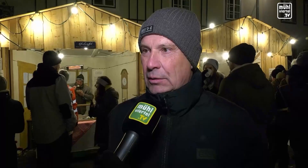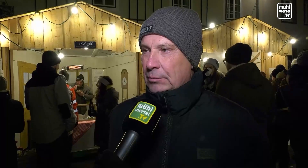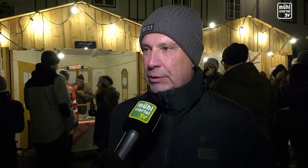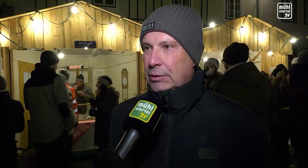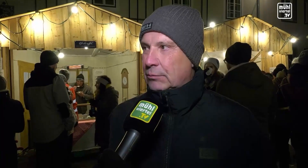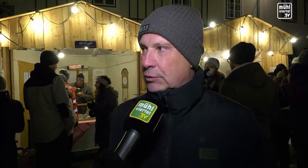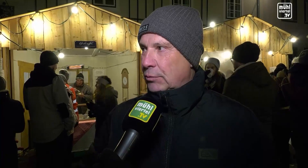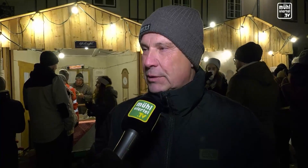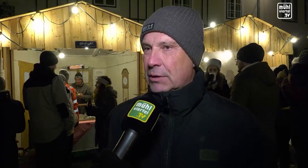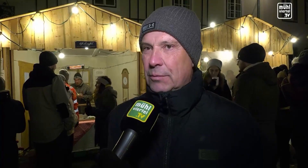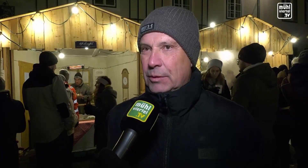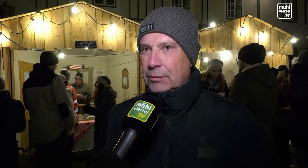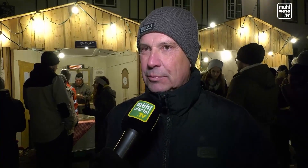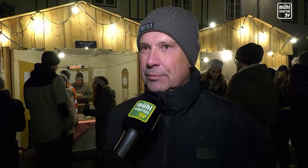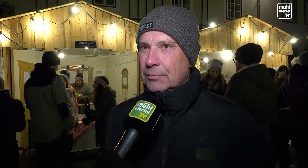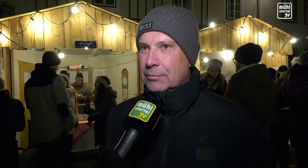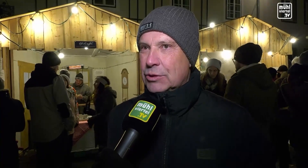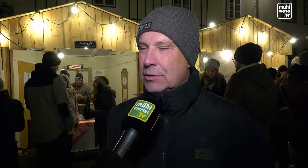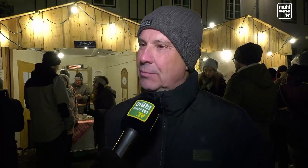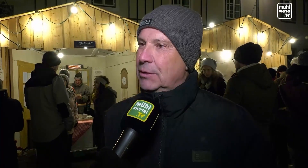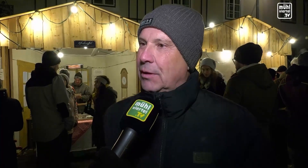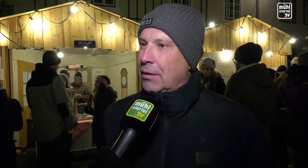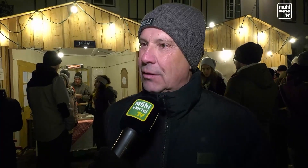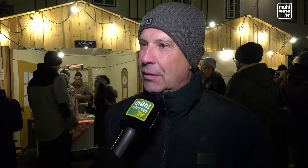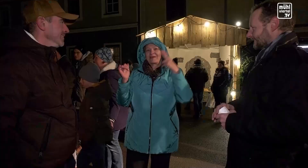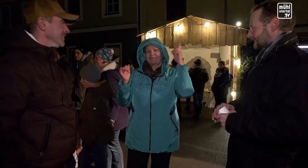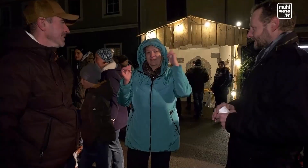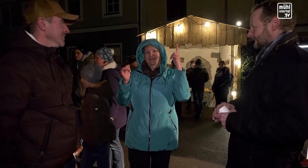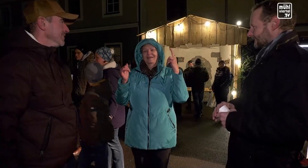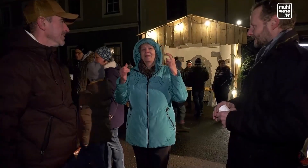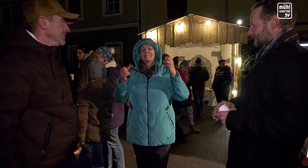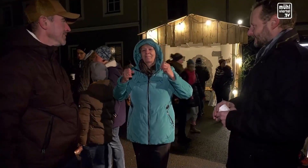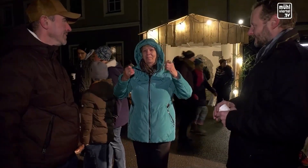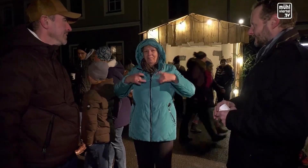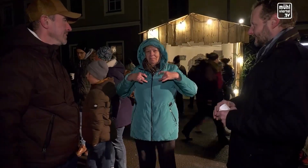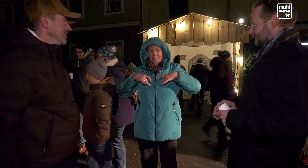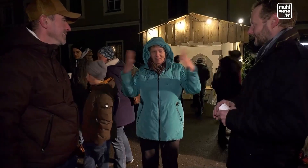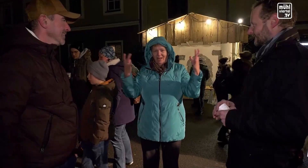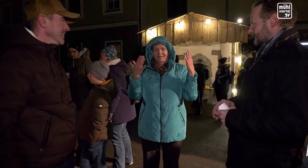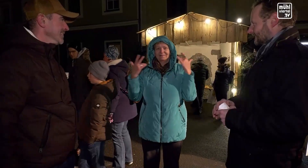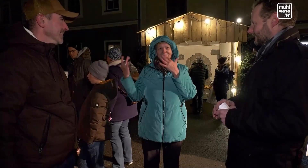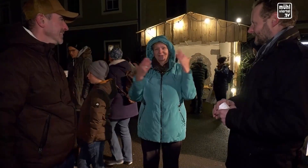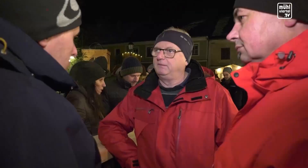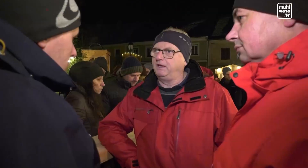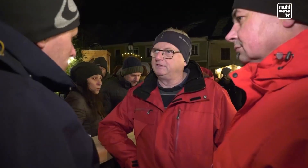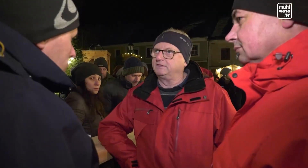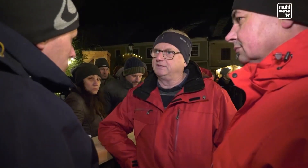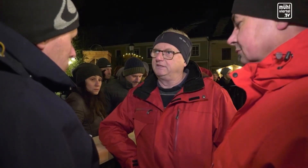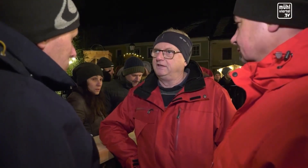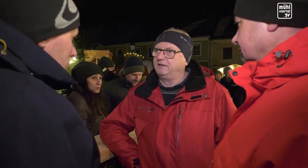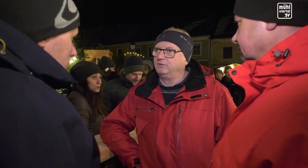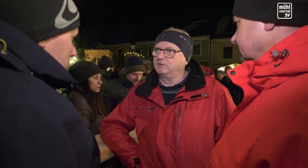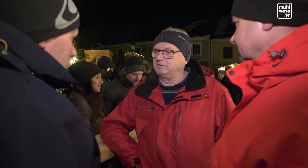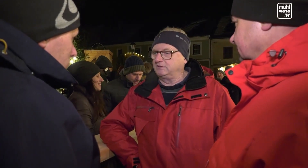Frau, mit der kommt man zusammen und man schaut sich mit den Augen an, man kann zwar nicht reden, aber die gehören einfach